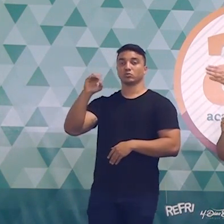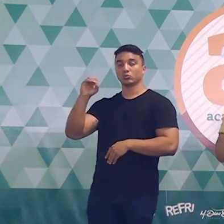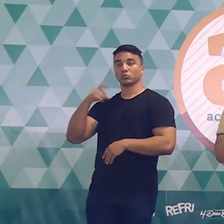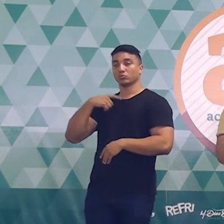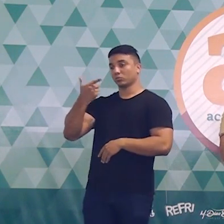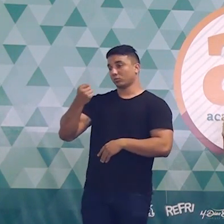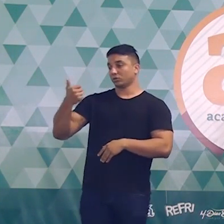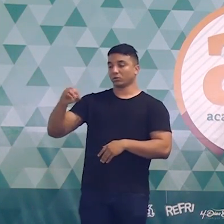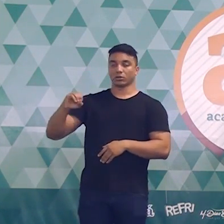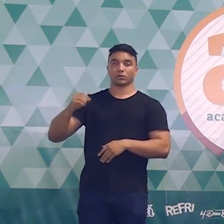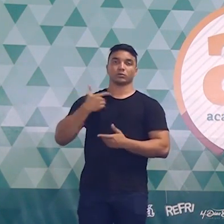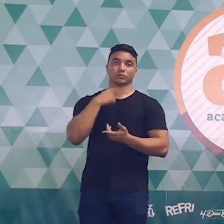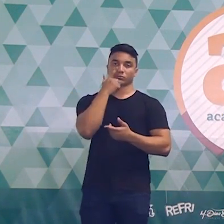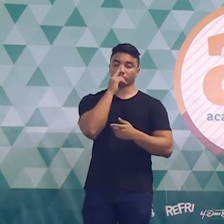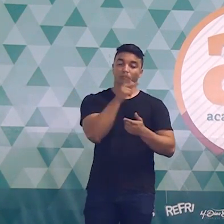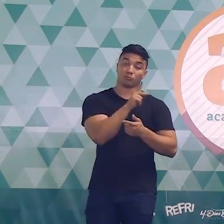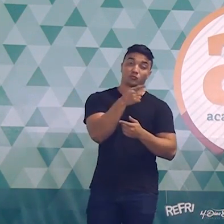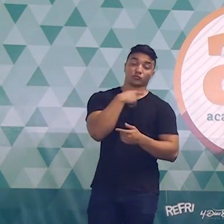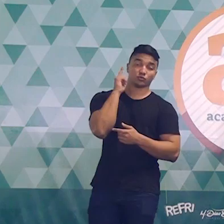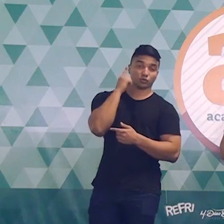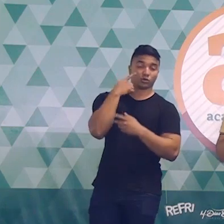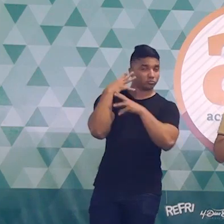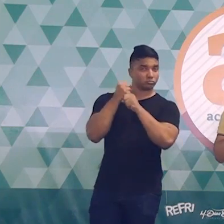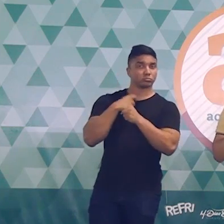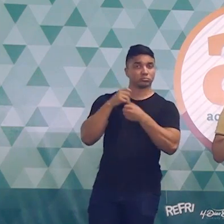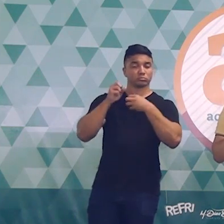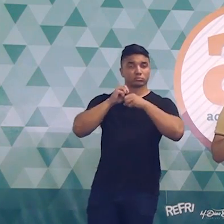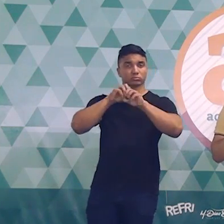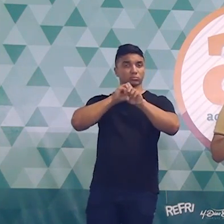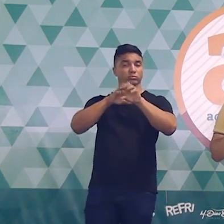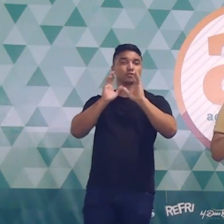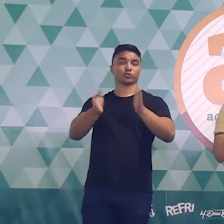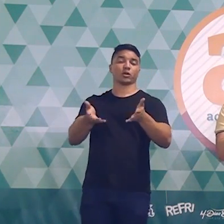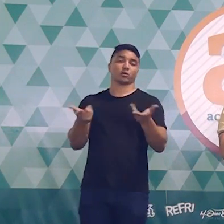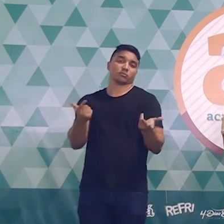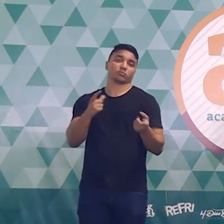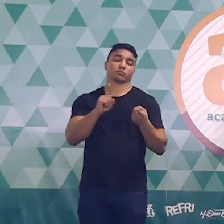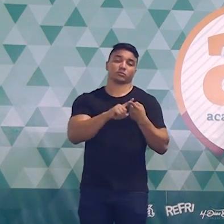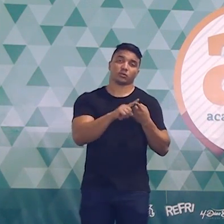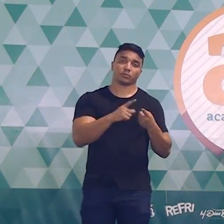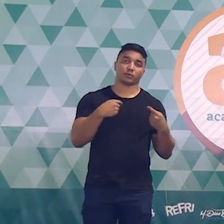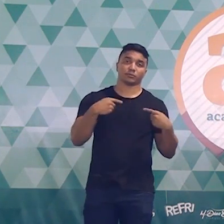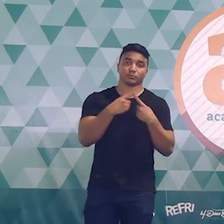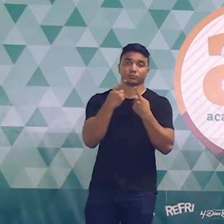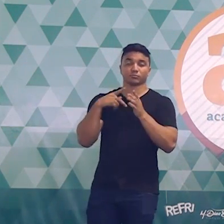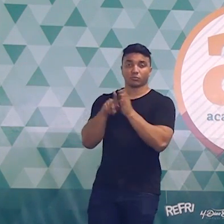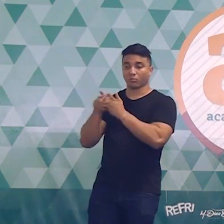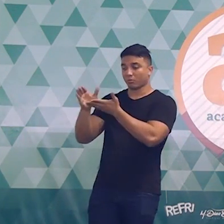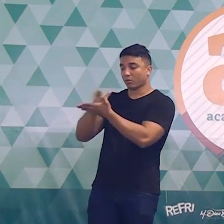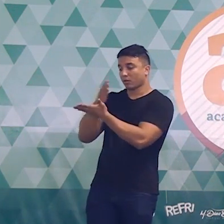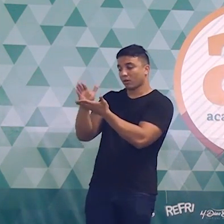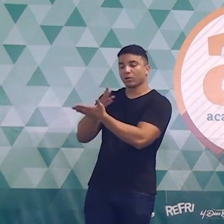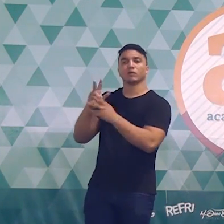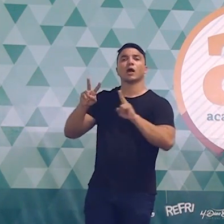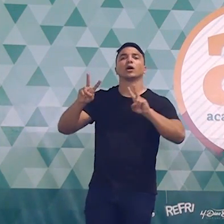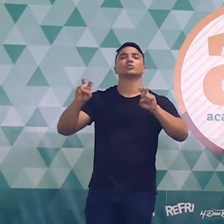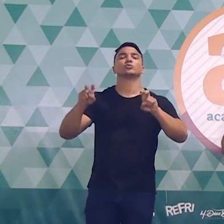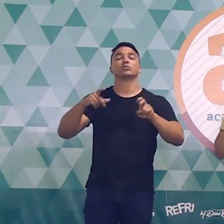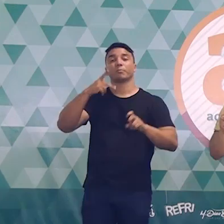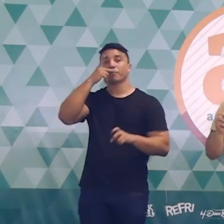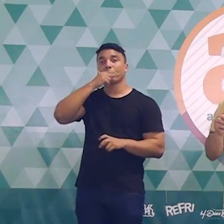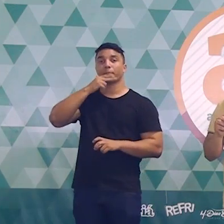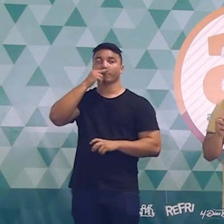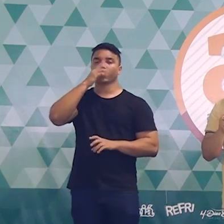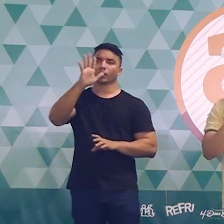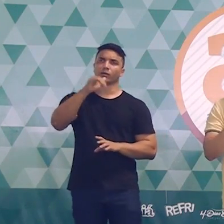professor de história, de sociologia, de geografia traz aqui para você, certo? Repertório é buscar um livro que tem o mesmo assunto. Diego,